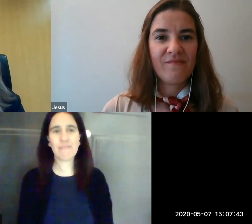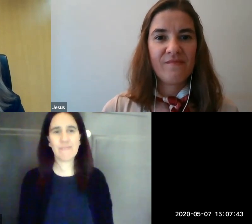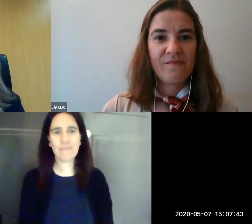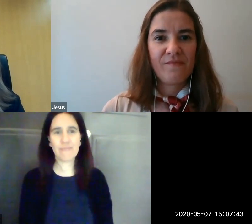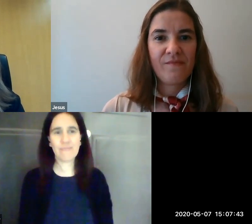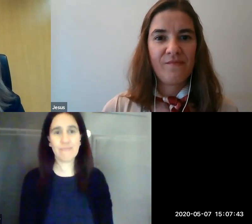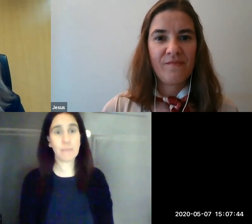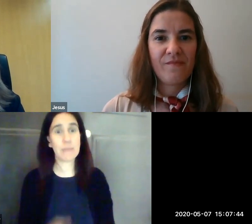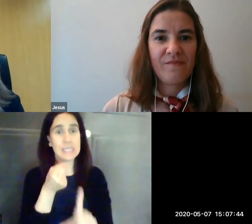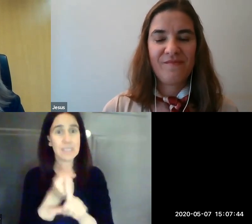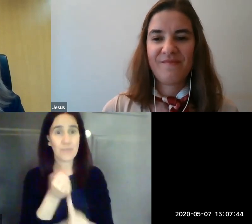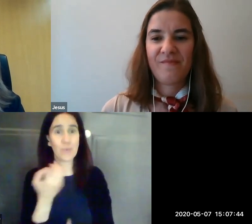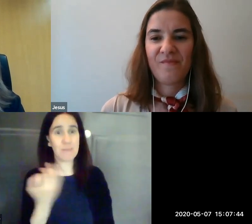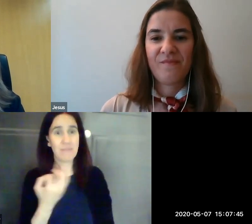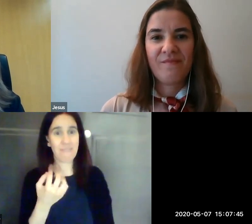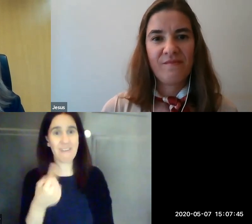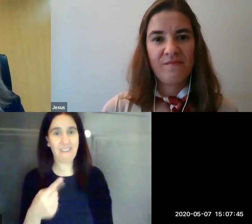um desafio.